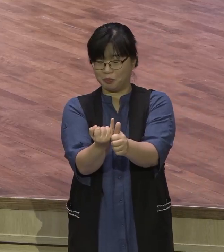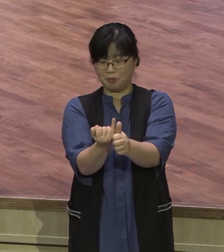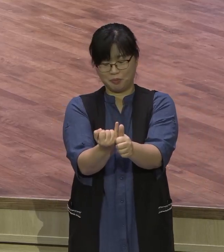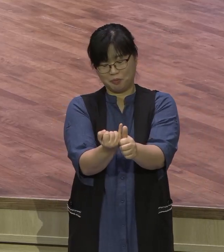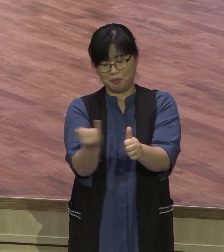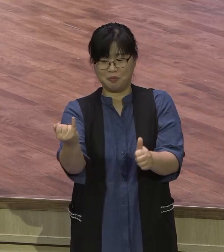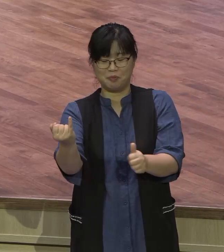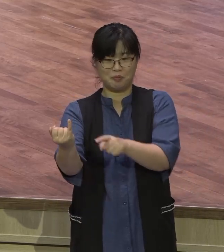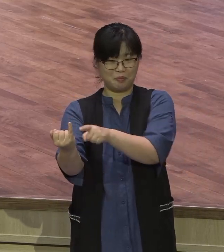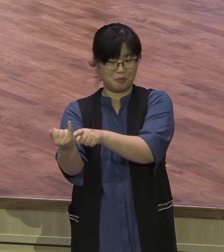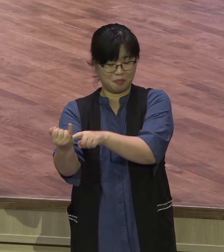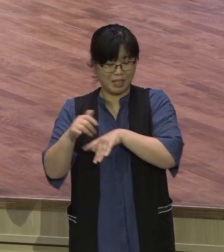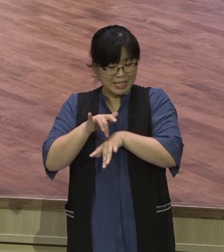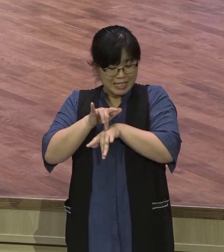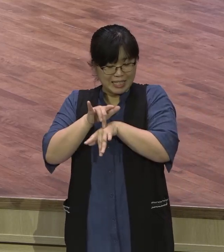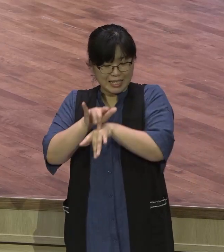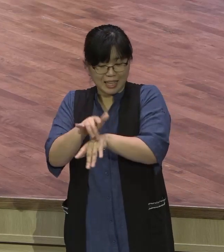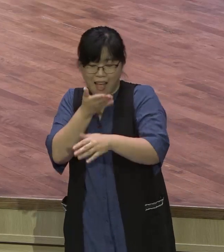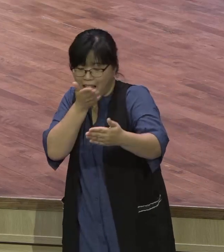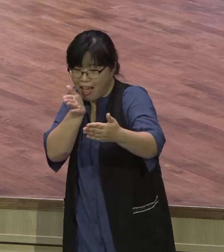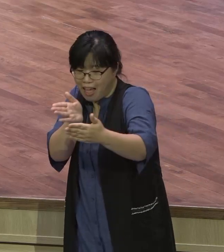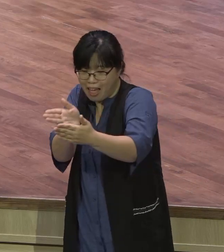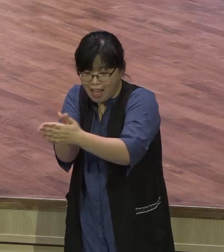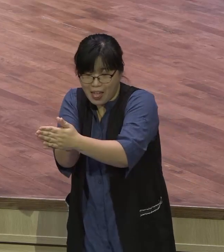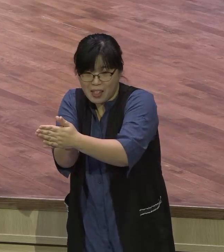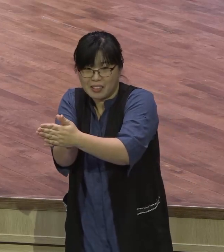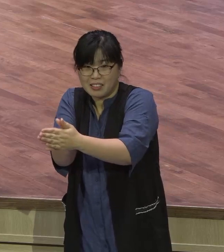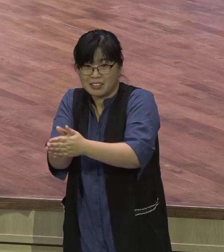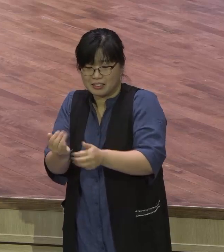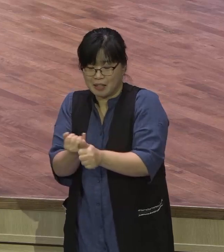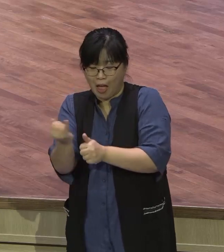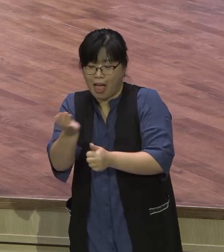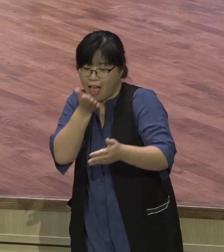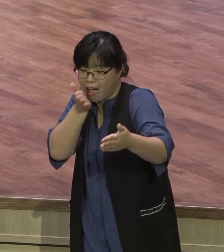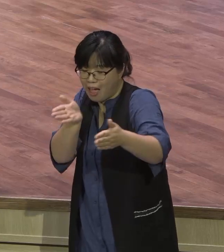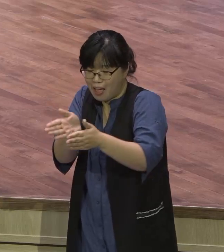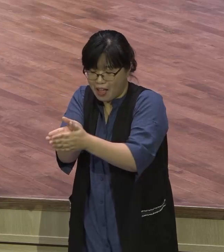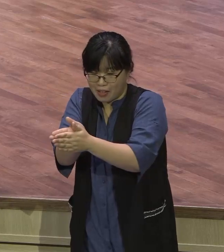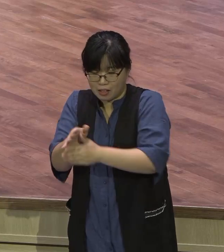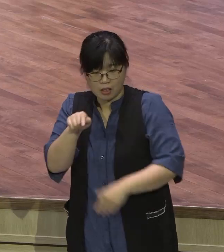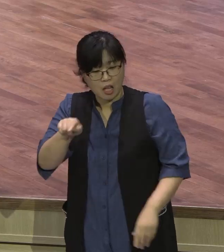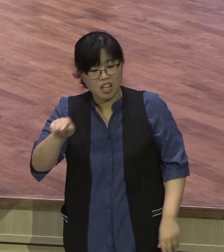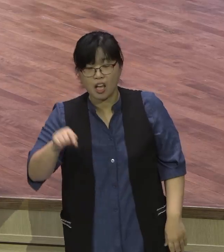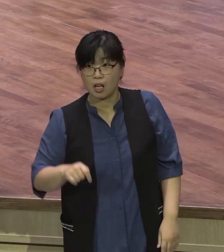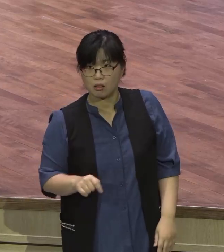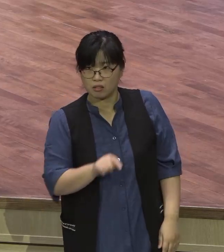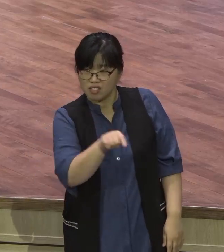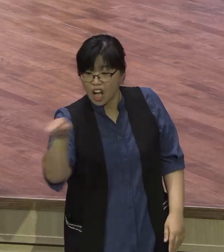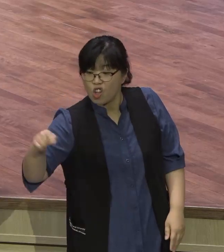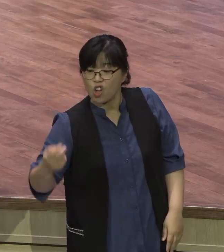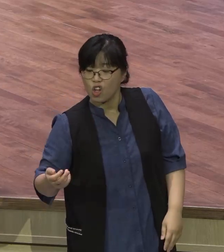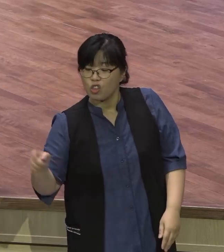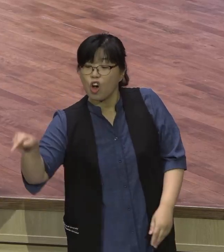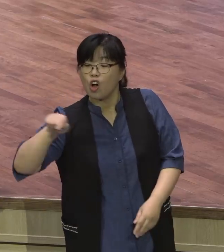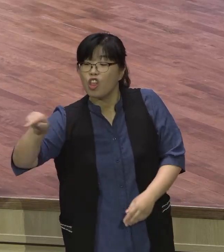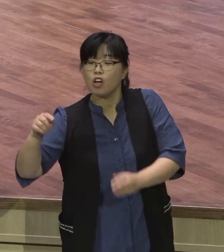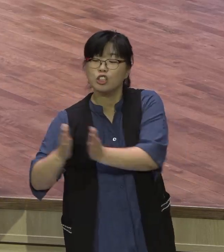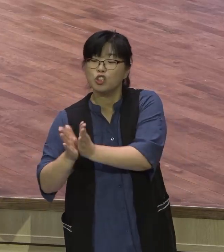마누라한테 야 남편봐 저 욕심이 이봐 저렇게 돈 많고 저렇게 많은데 너 옷 한 벌 제대로 주냐 너 용돈 준다